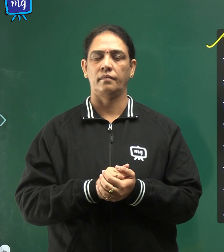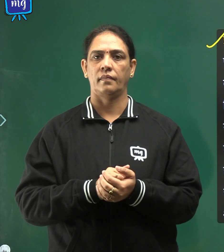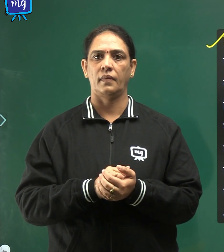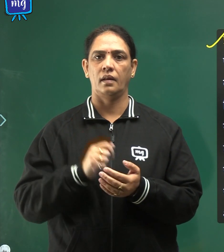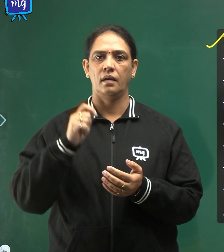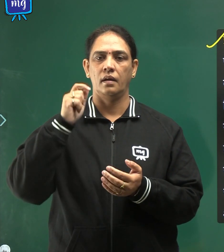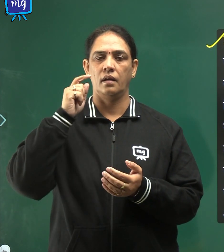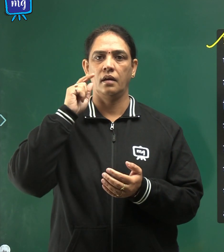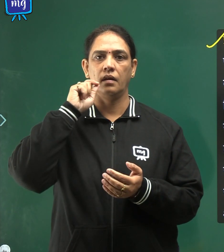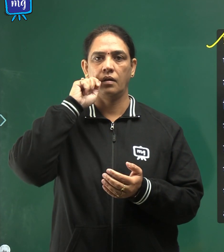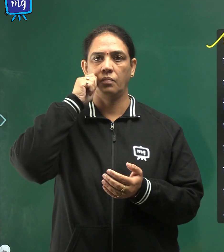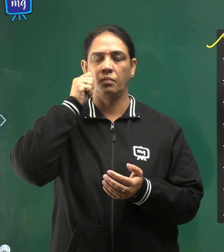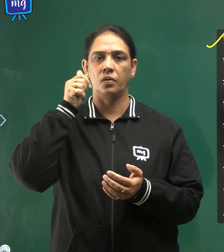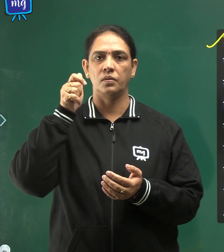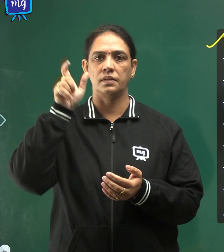पुरुष M,